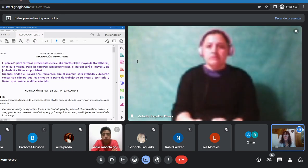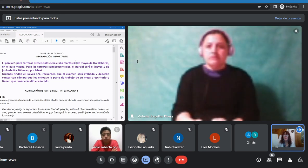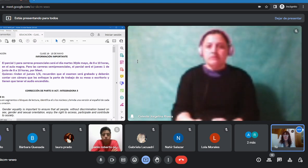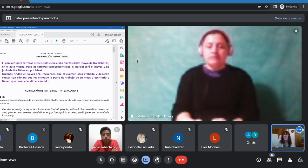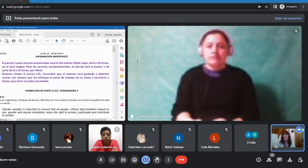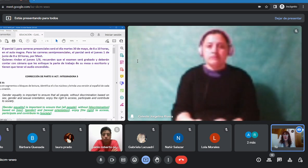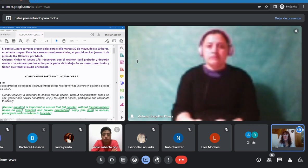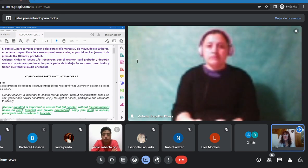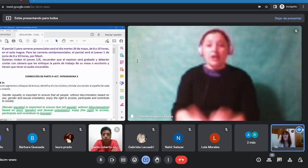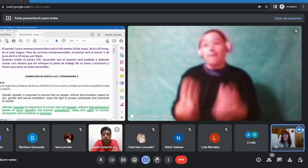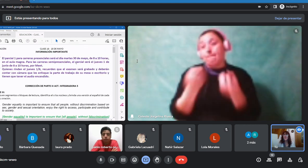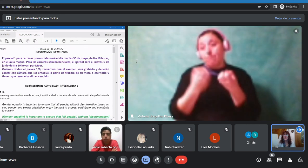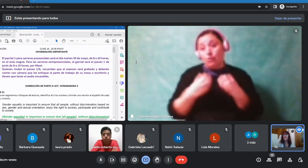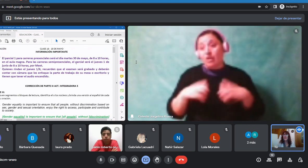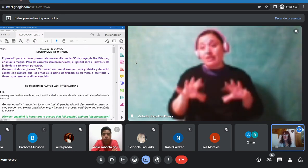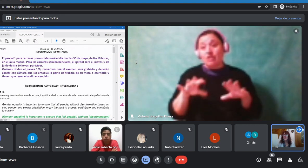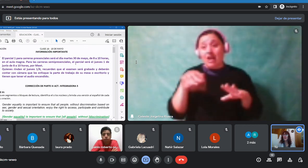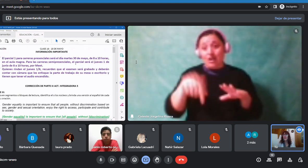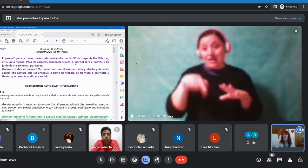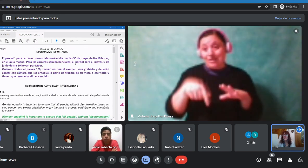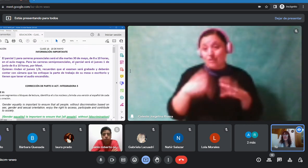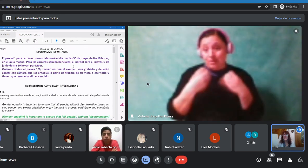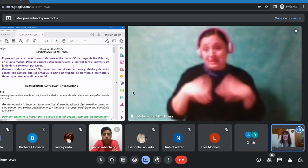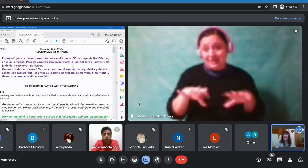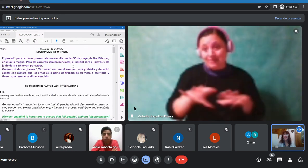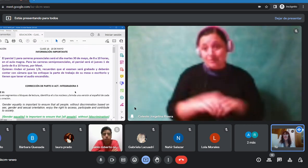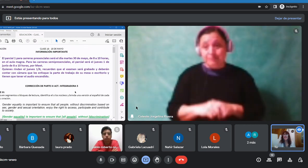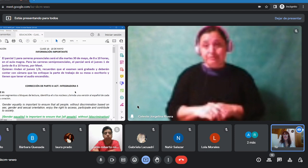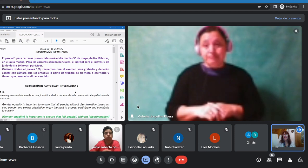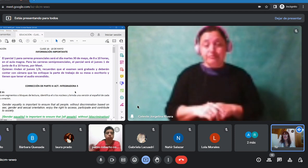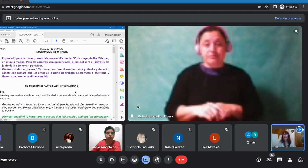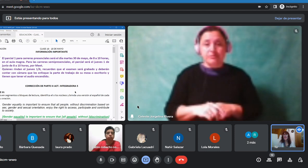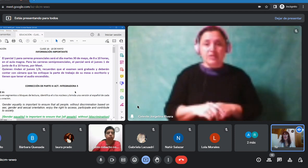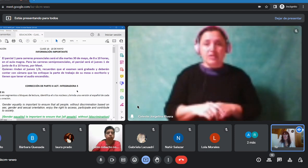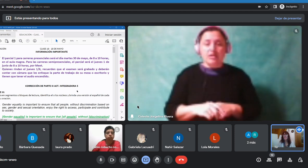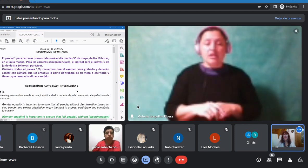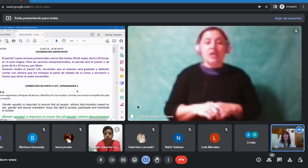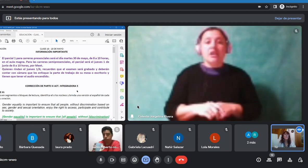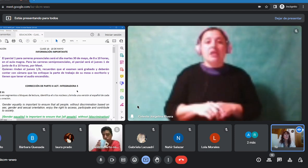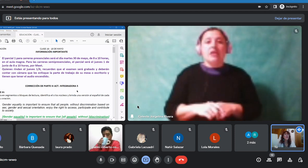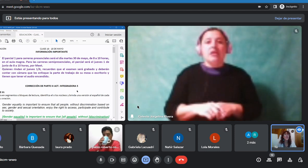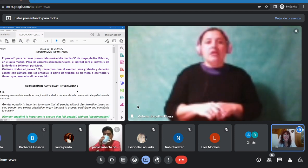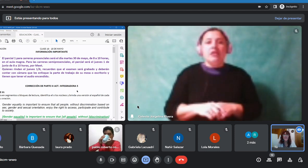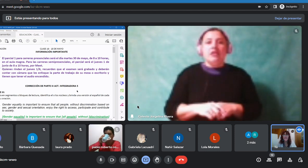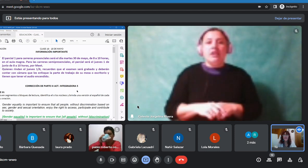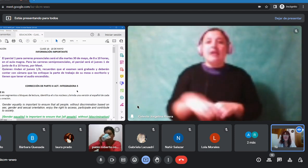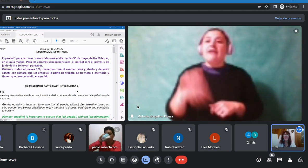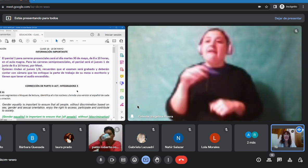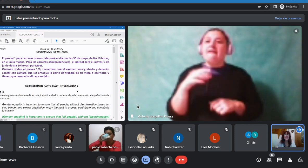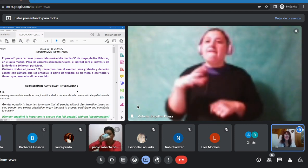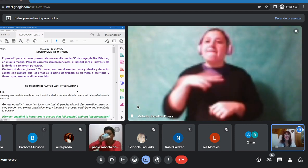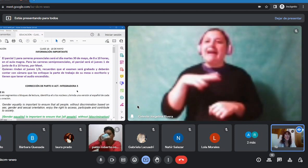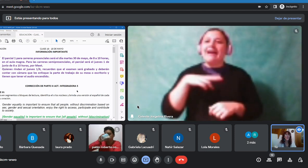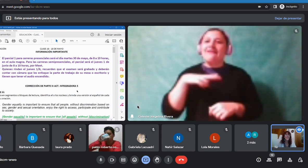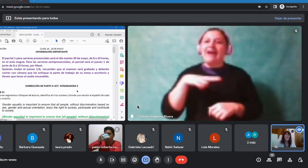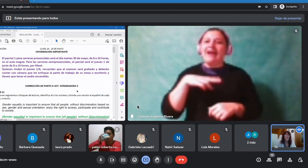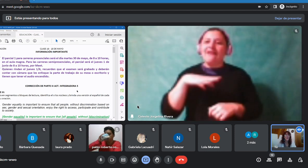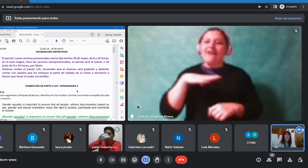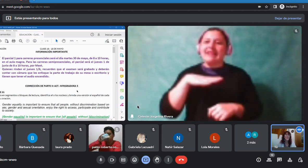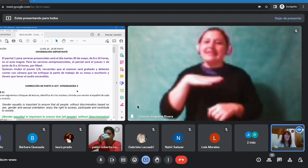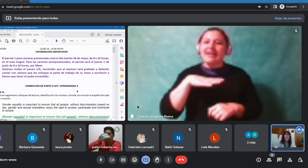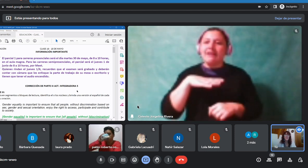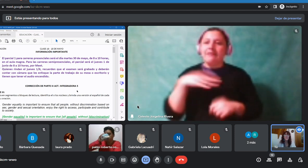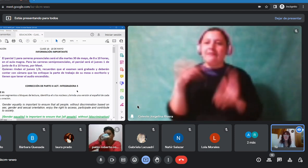Bueno, vamos a comenzar entonces con, le faltaban el punto 3 de la integradora